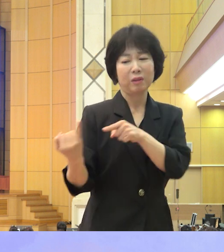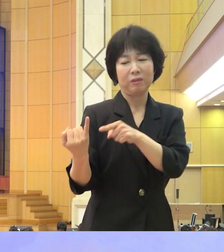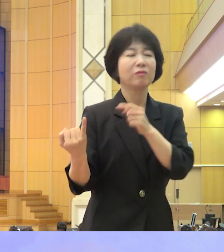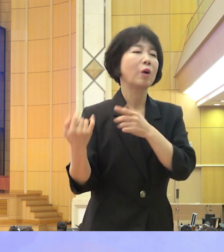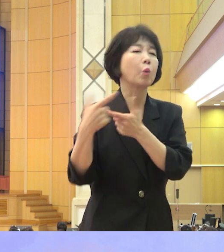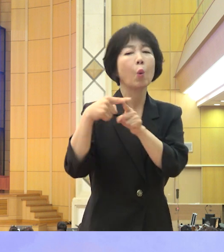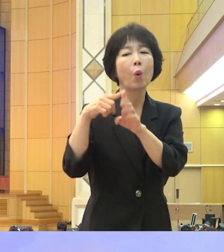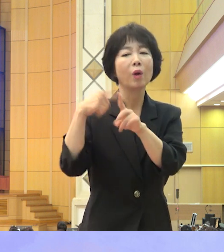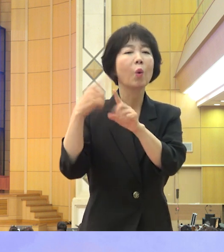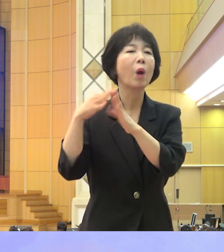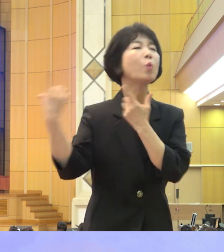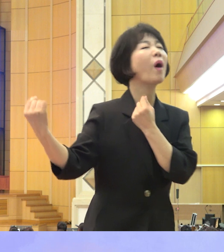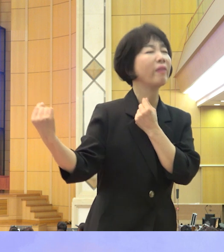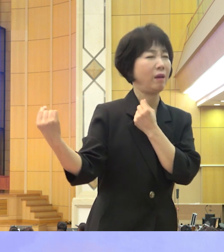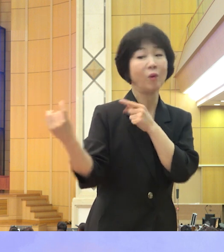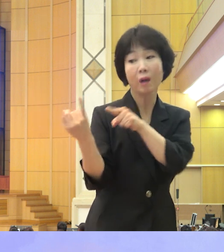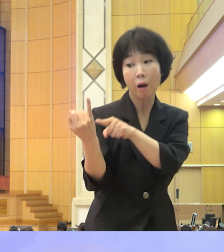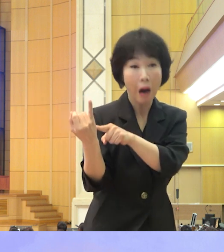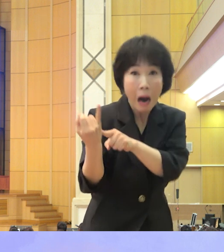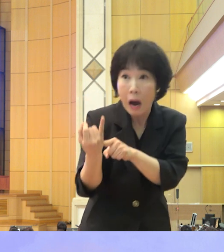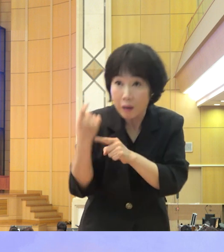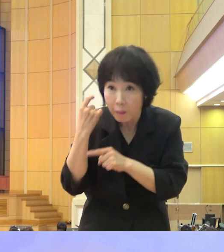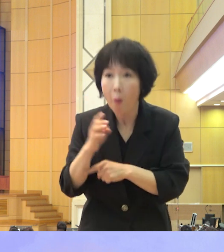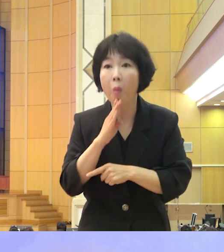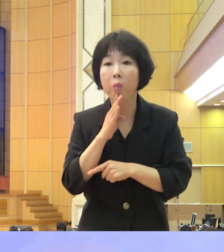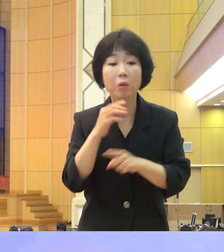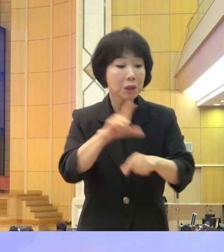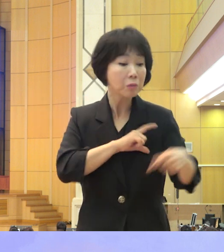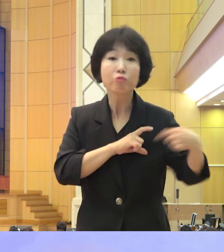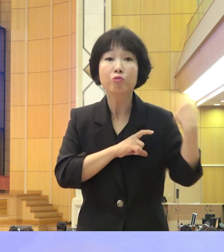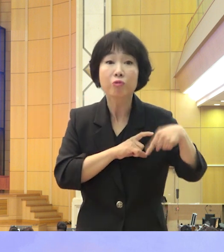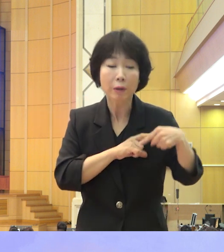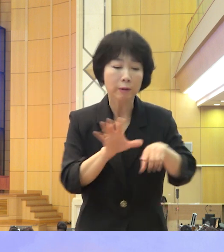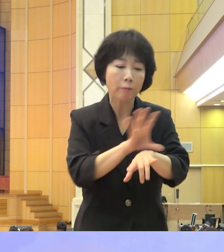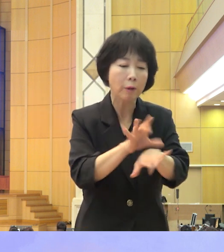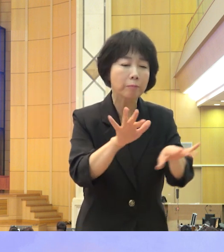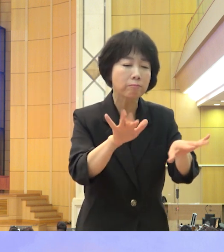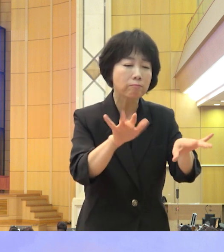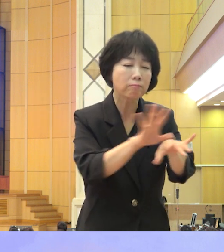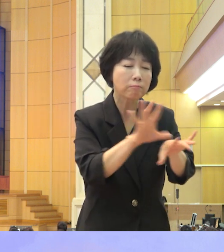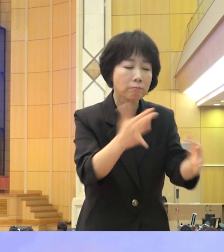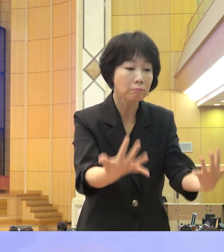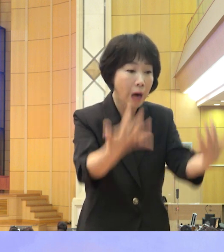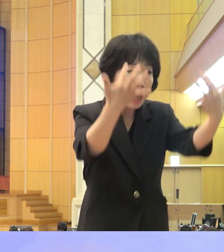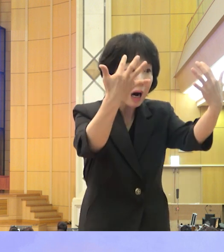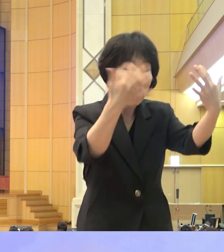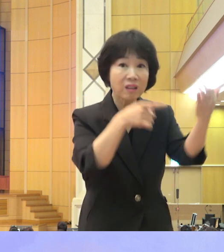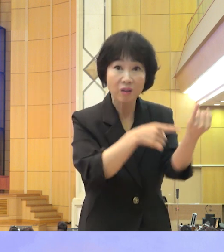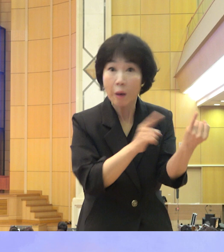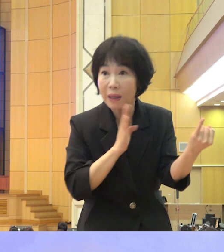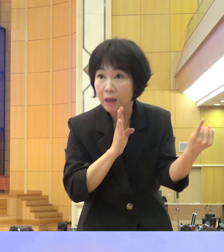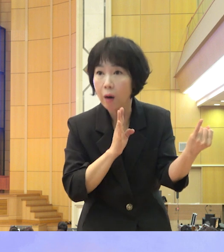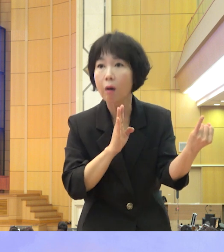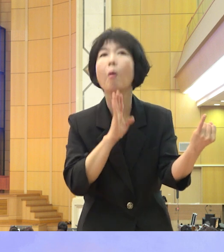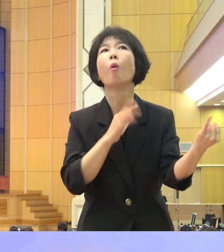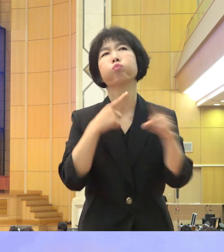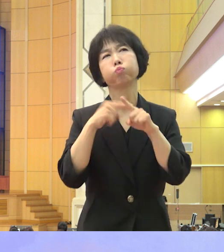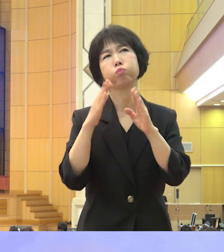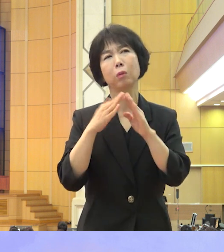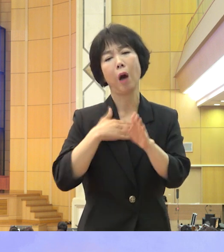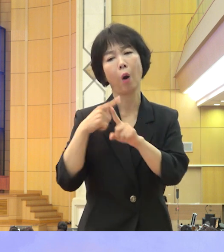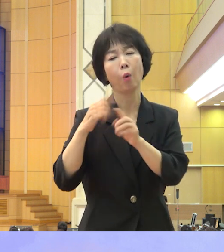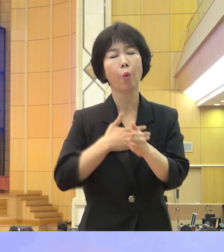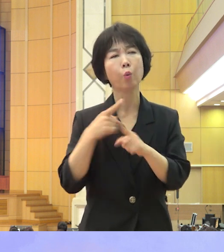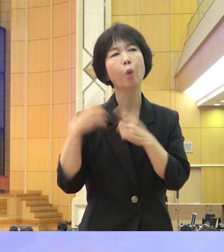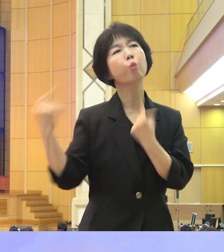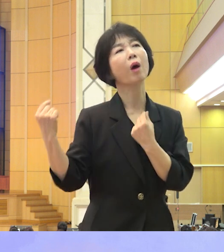딱 대니까 벌써 컴퓨터 다 나와 있잖아요. 6개월 기다리는 게 다 나와 있어. 그러더니, 아, 그러냐고.